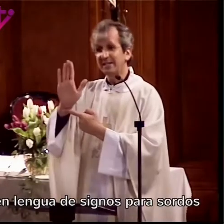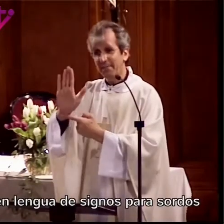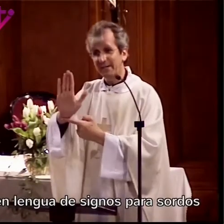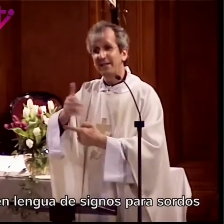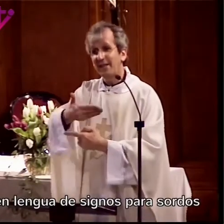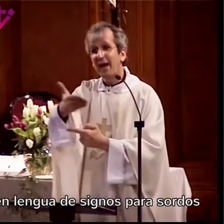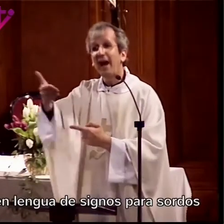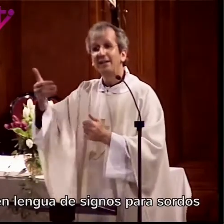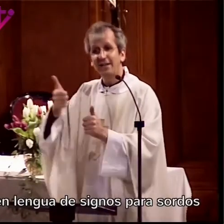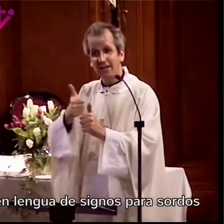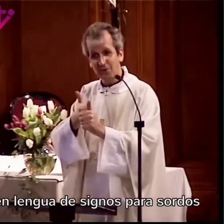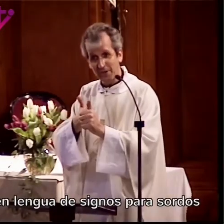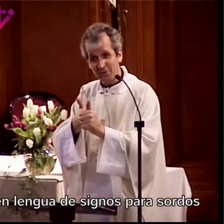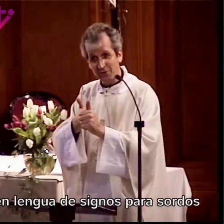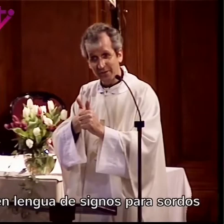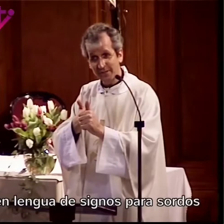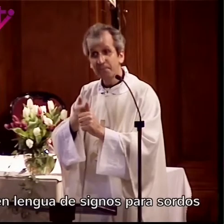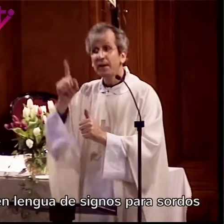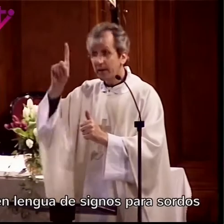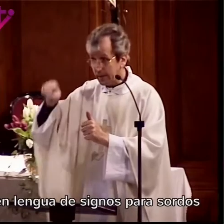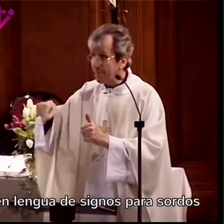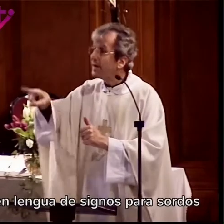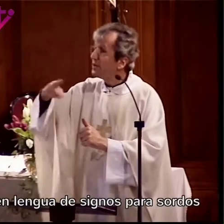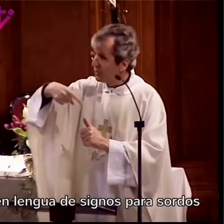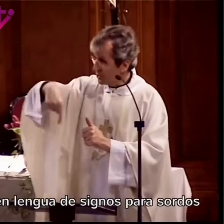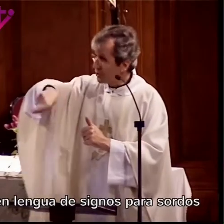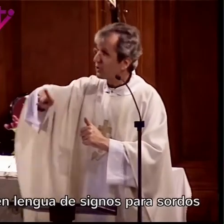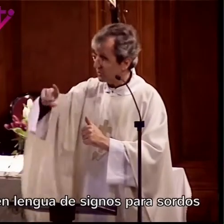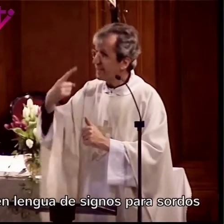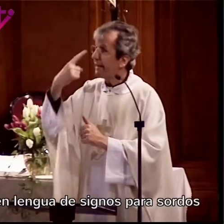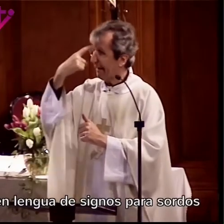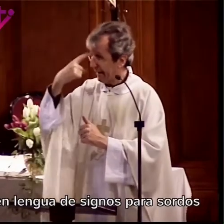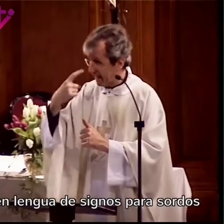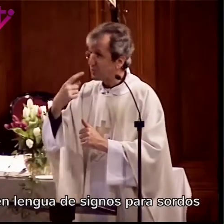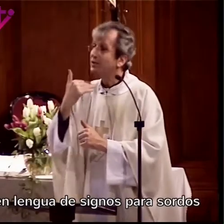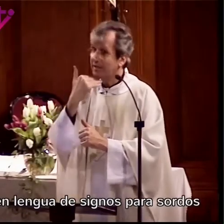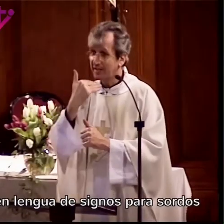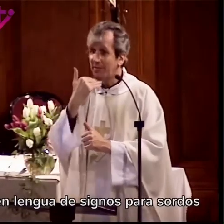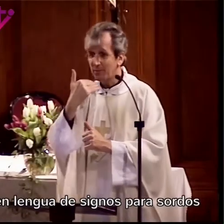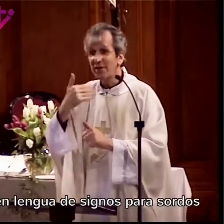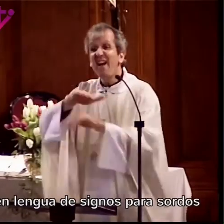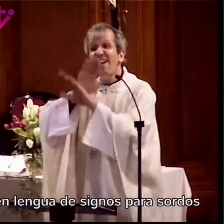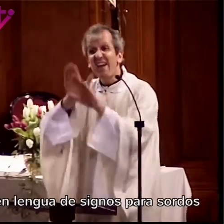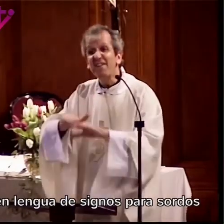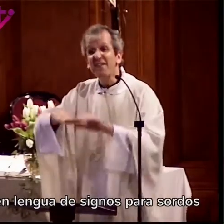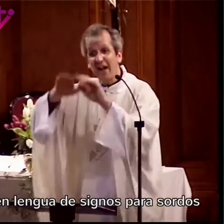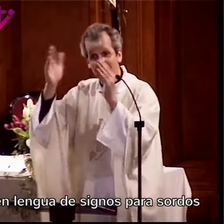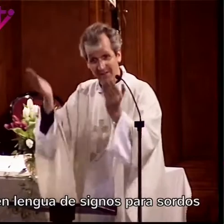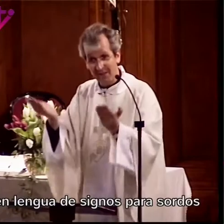se presenta ante los apóstoles también nosotros creemos y sabemos que al final de